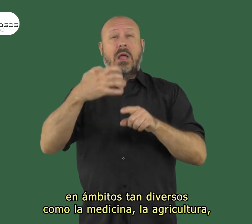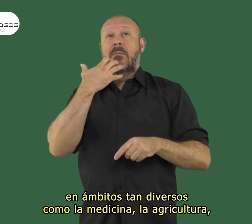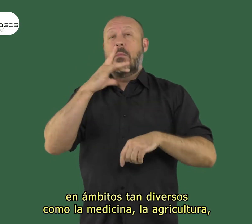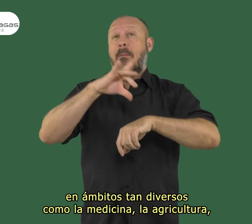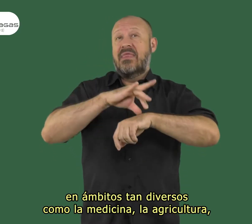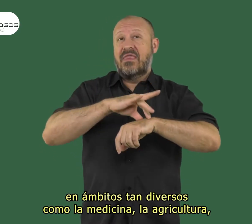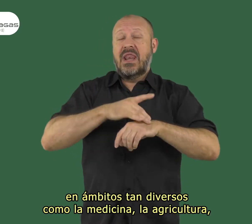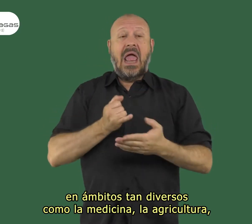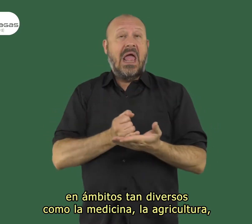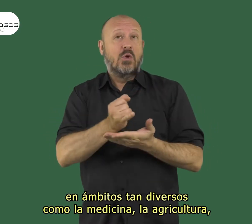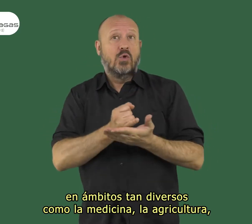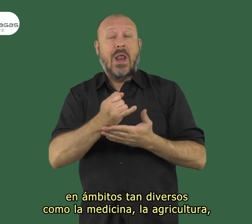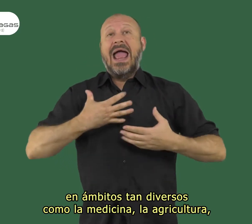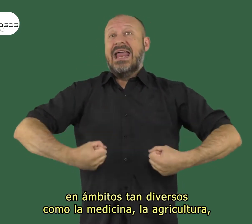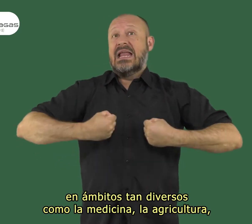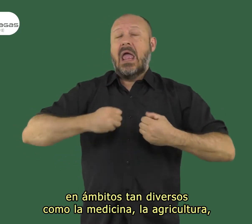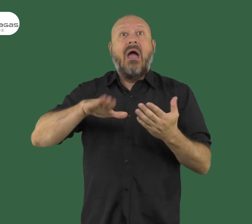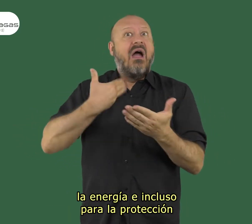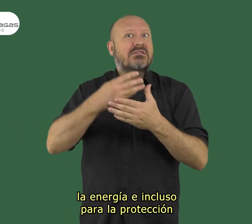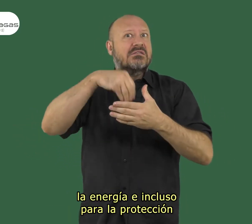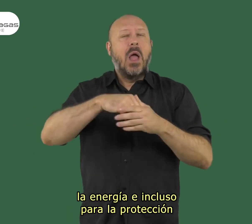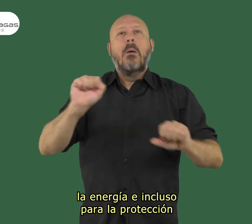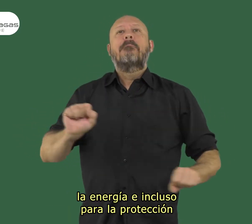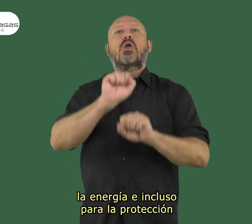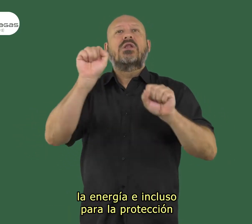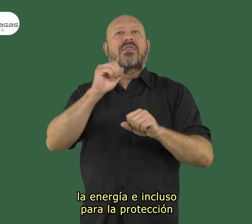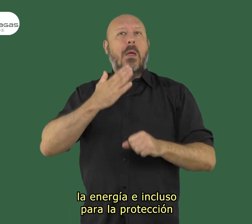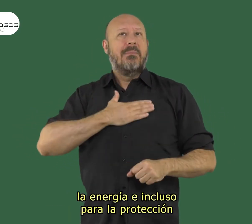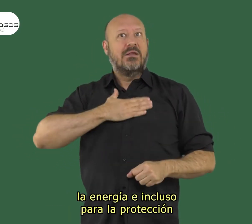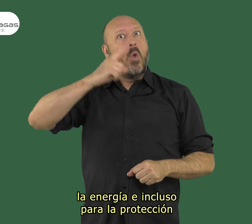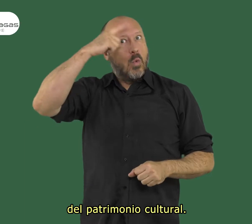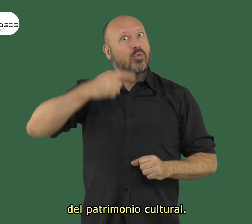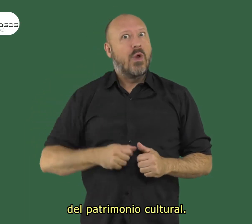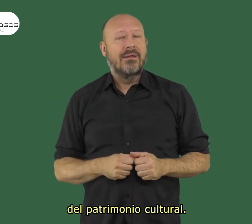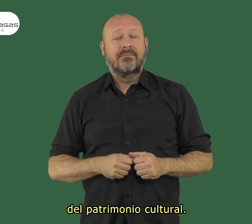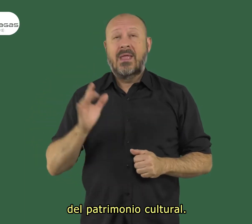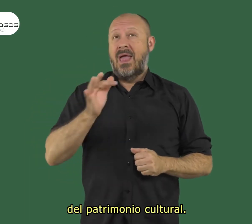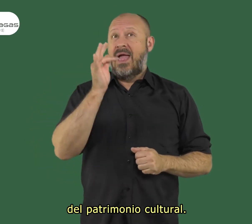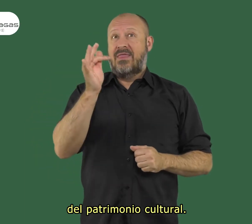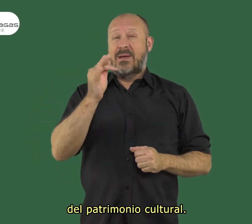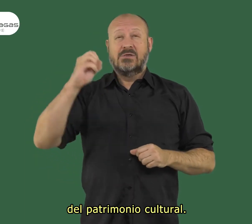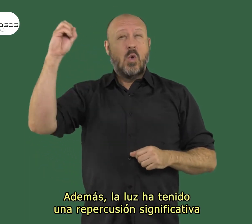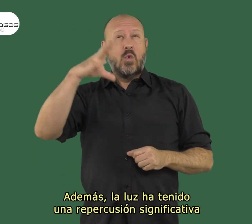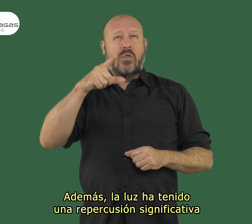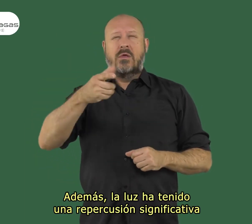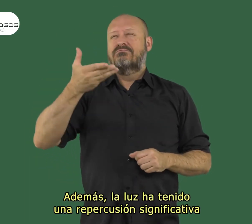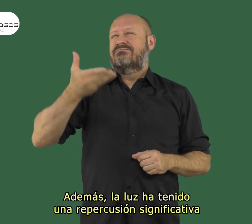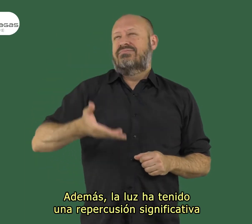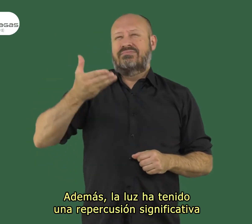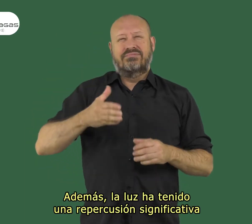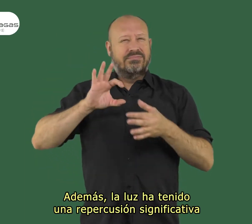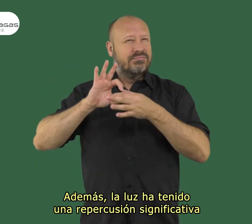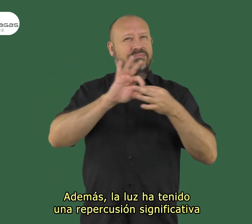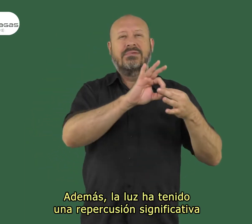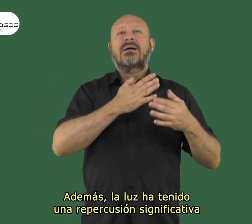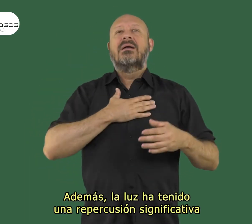en ámbitos tan diversos como la medicina, la agricultura, la energía e incluso para la protección del patrimonio cultural. Además, la luz ha tenido